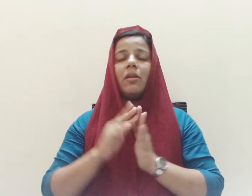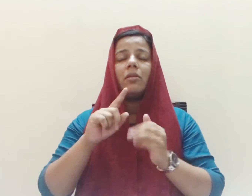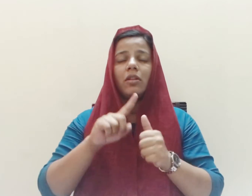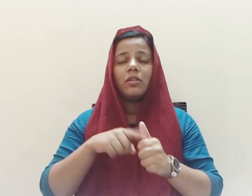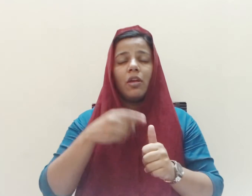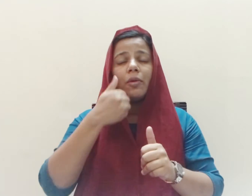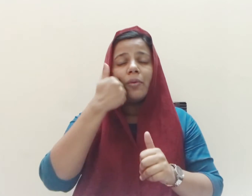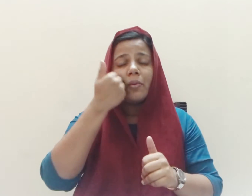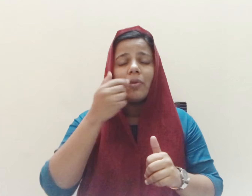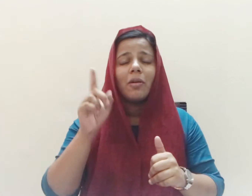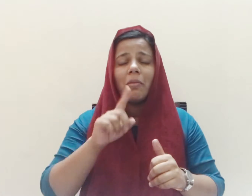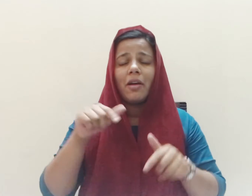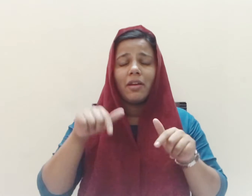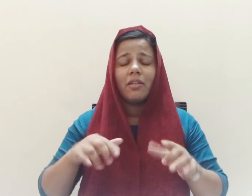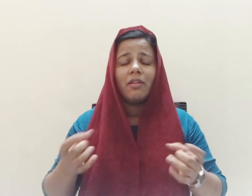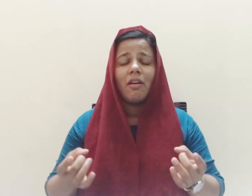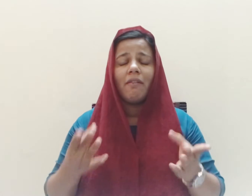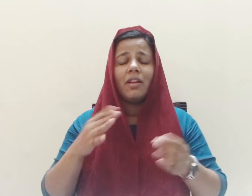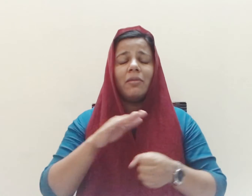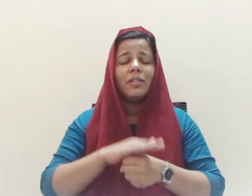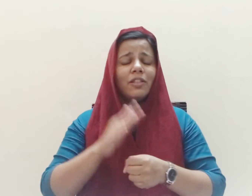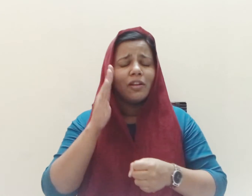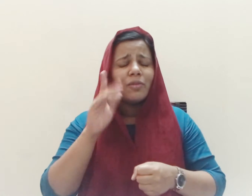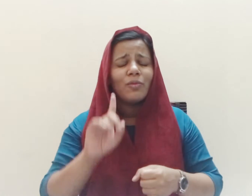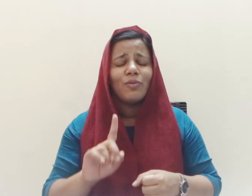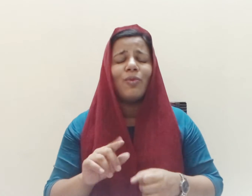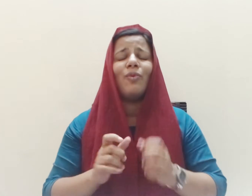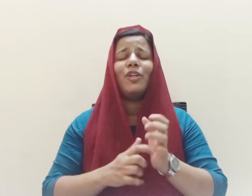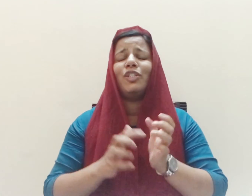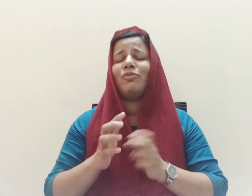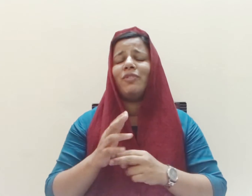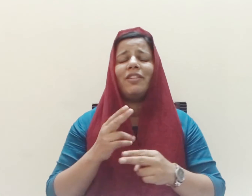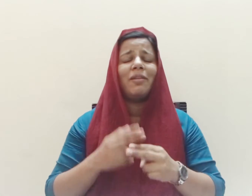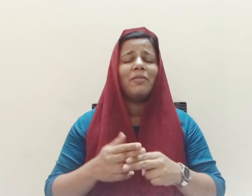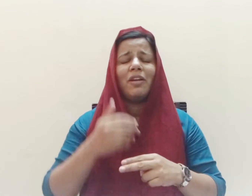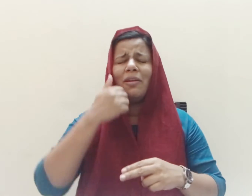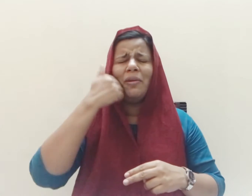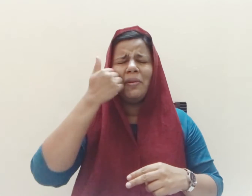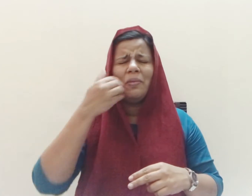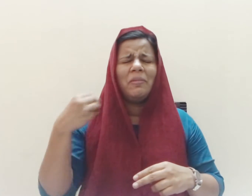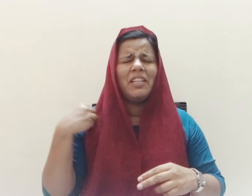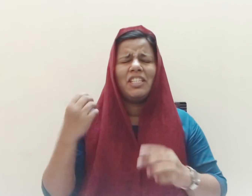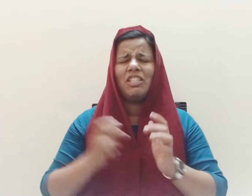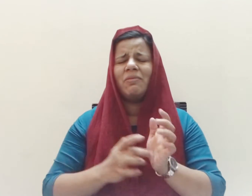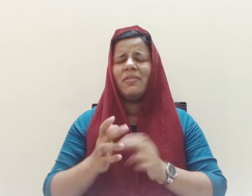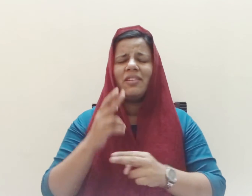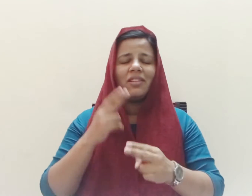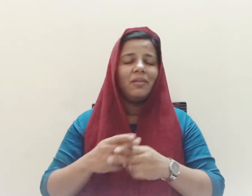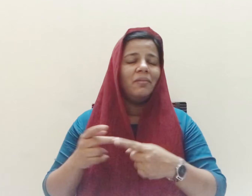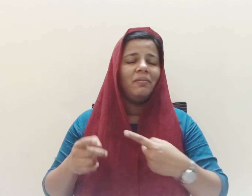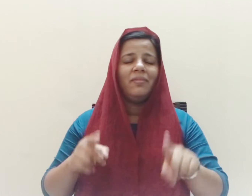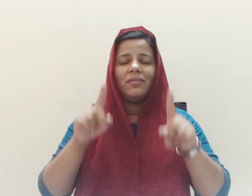പ്രത്യേകിച്ച് രോഗികളായി ആരെങ്കിലും ഈ ശബ്ദം കേൾക്കുന്നെങ്കിൽ യേശു ക്രിസ്തുവിൻ്റെ നാമത്തിൽ രോഗത്തിൻ്റെ ബന്ധനം അഴിഞ്ഞു മാറട്ടെ. യേശുവിൻ്റെ